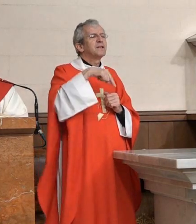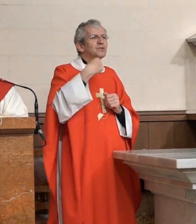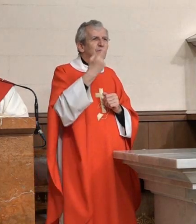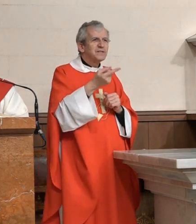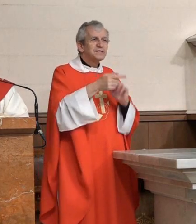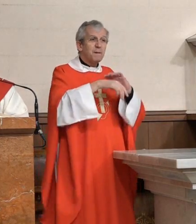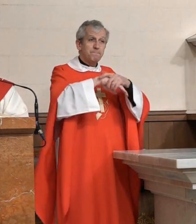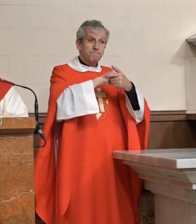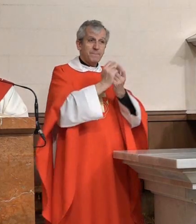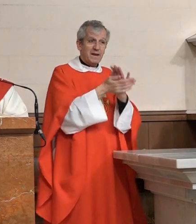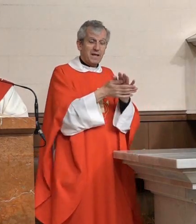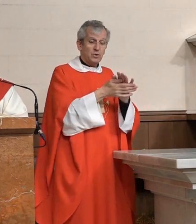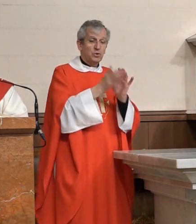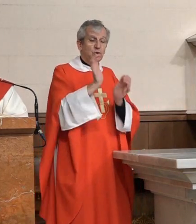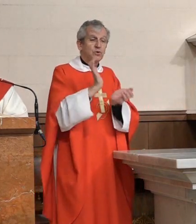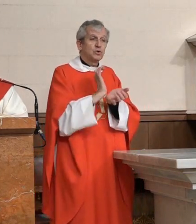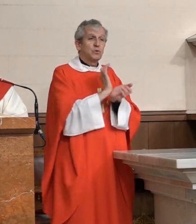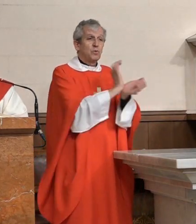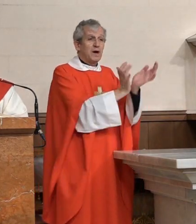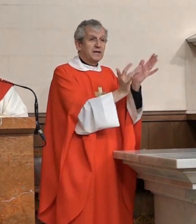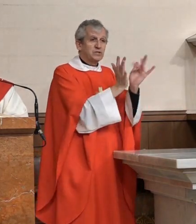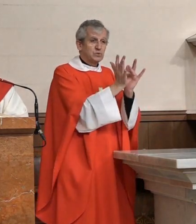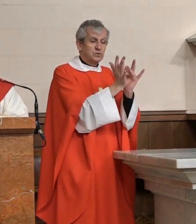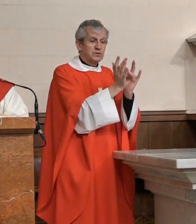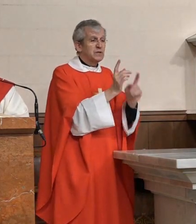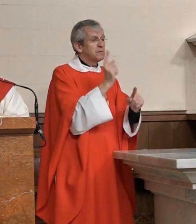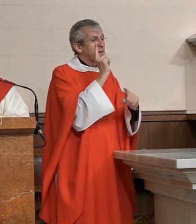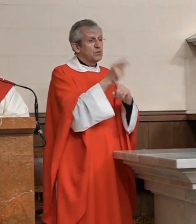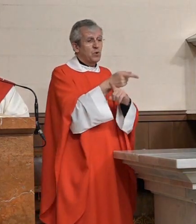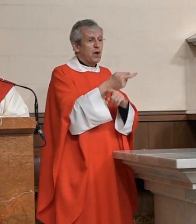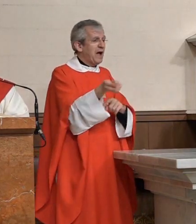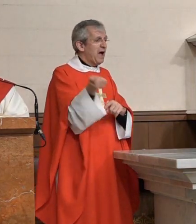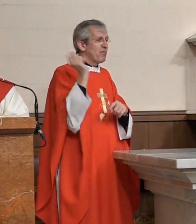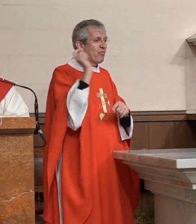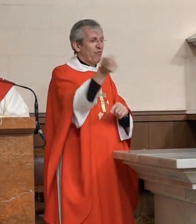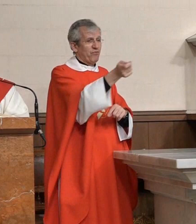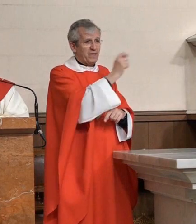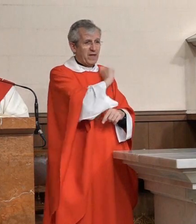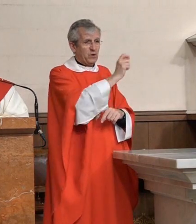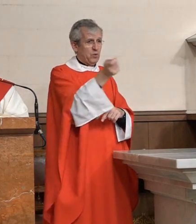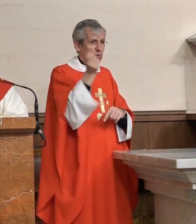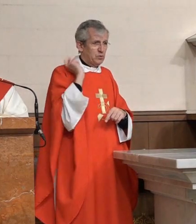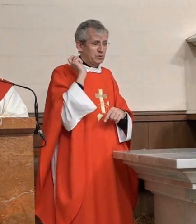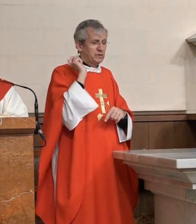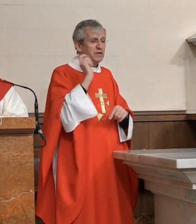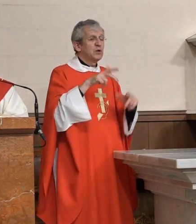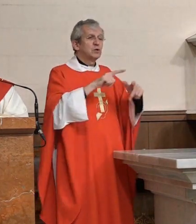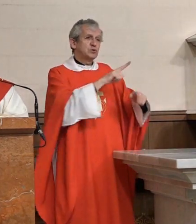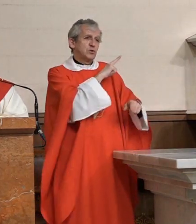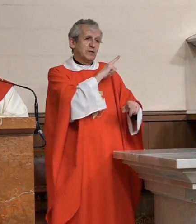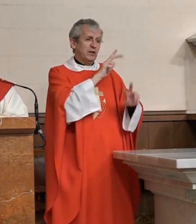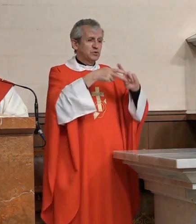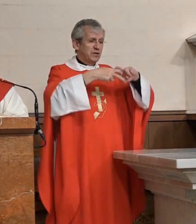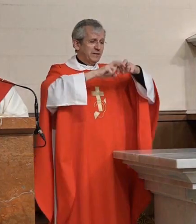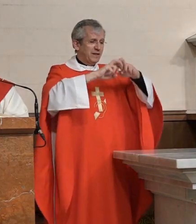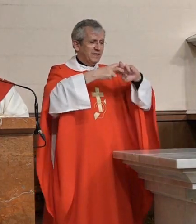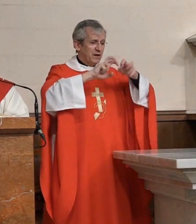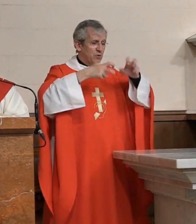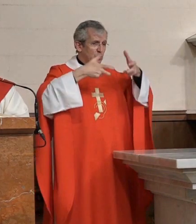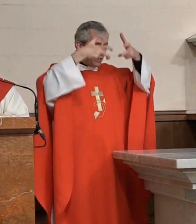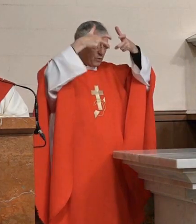Entonces Pilato tomó a Jesús y lo mandó a azotar. Y los soldados trenzaron una corona de